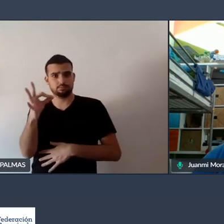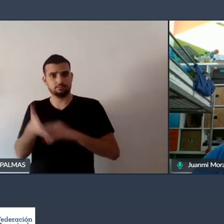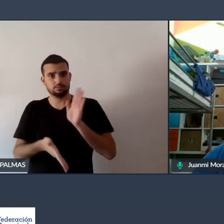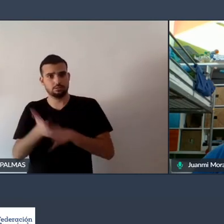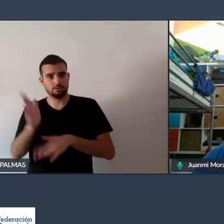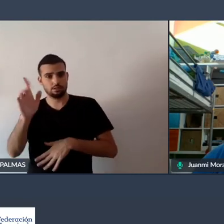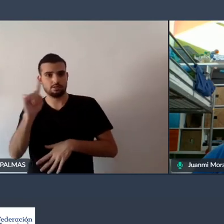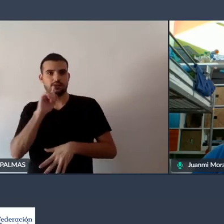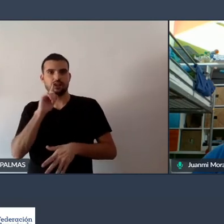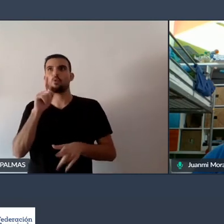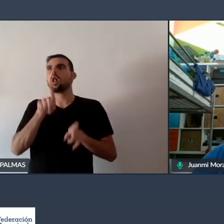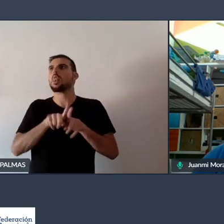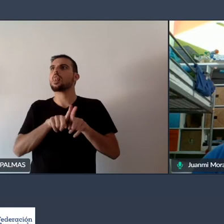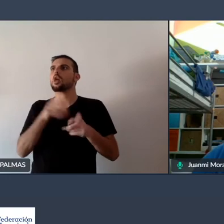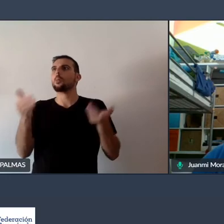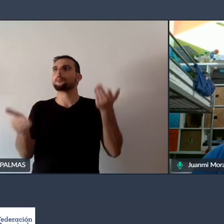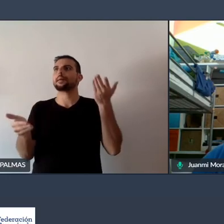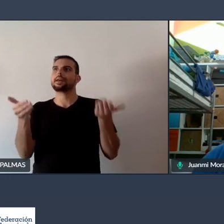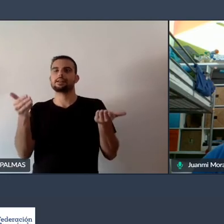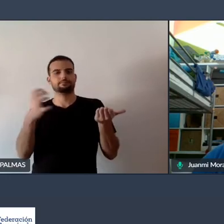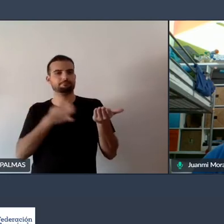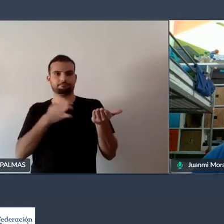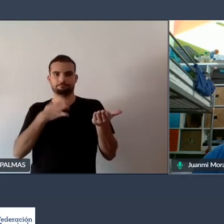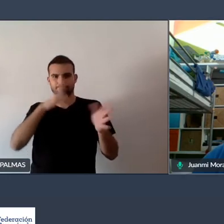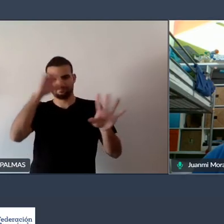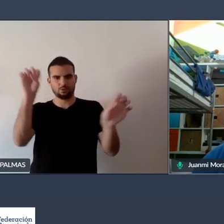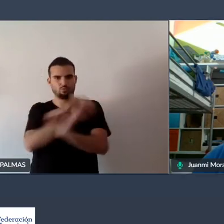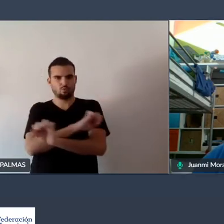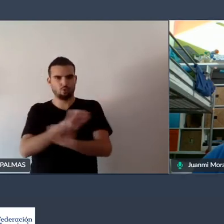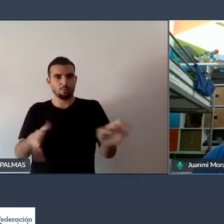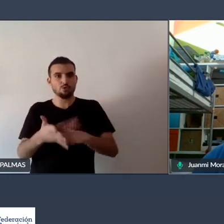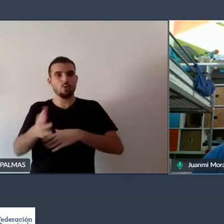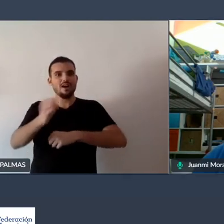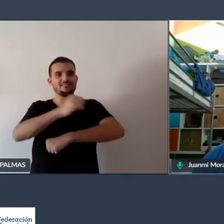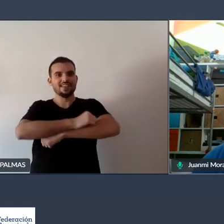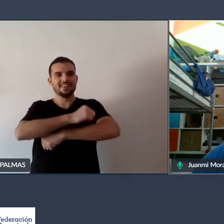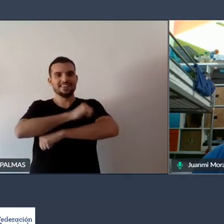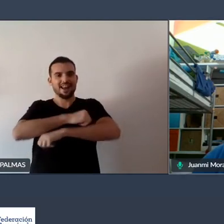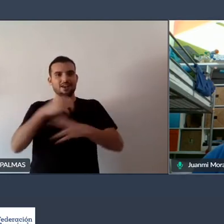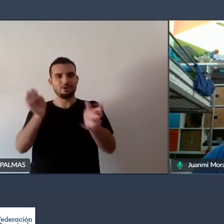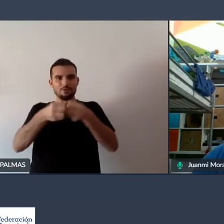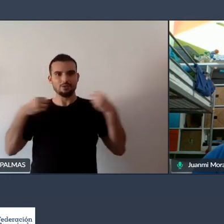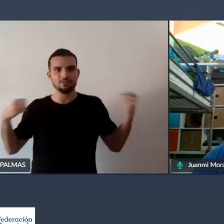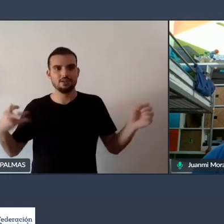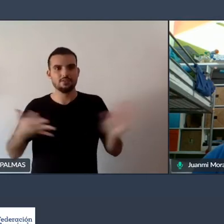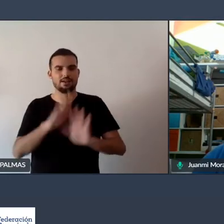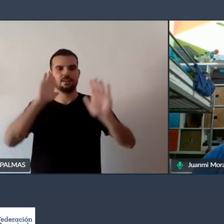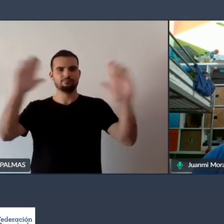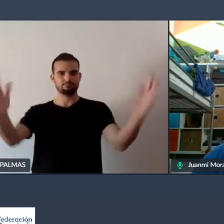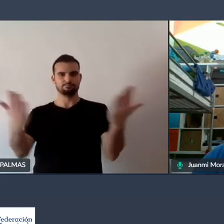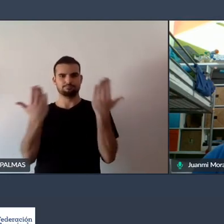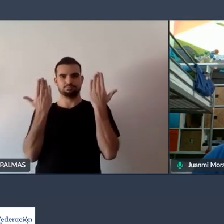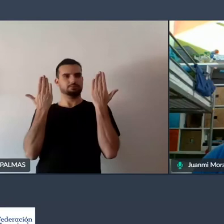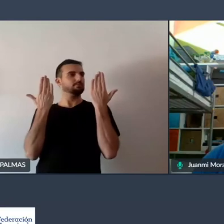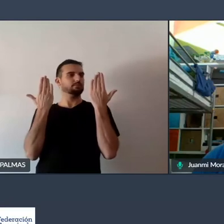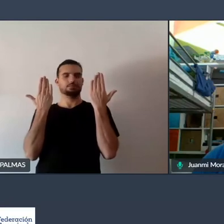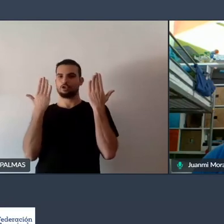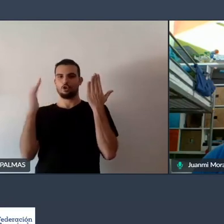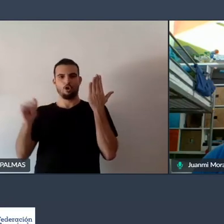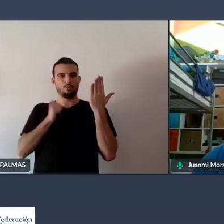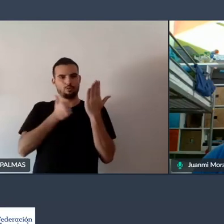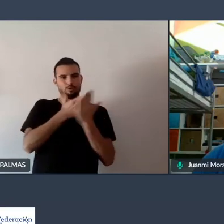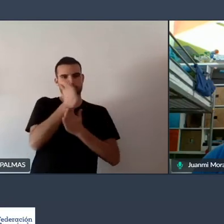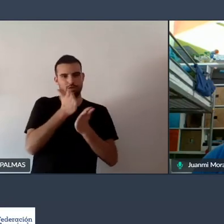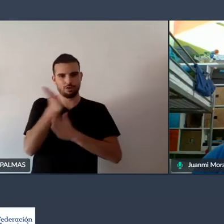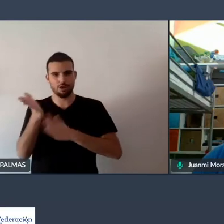mismo. Pero para mí fue una ventana al mundo que se me abría de repente y todo el pánico y el miedo que